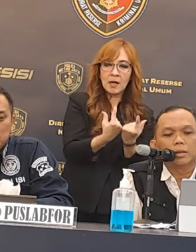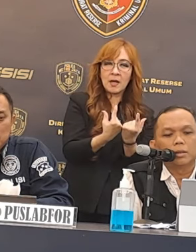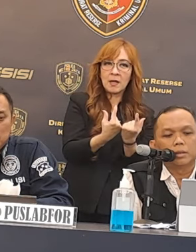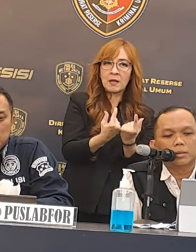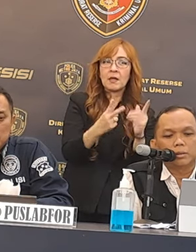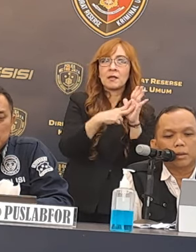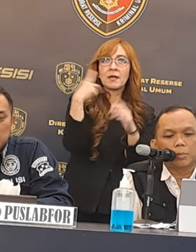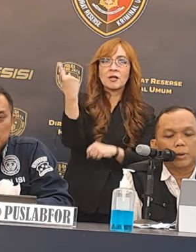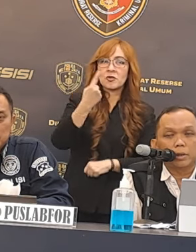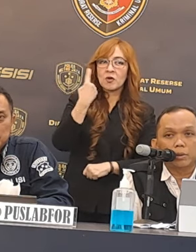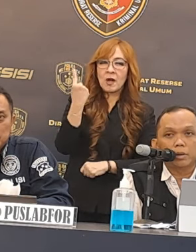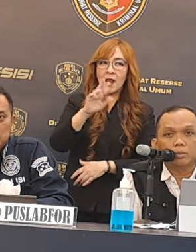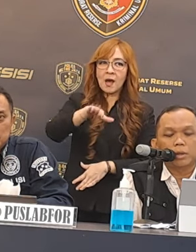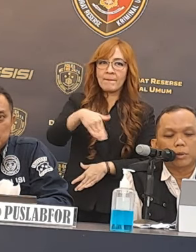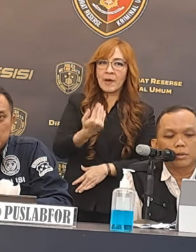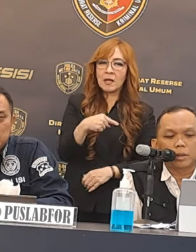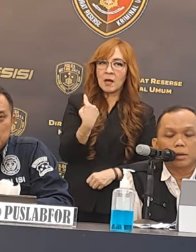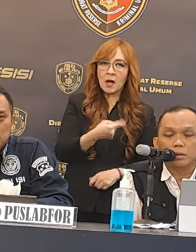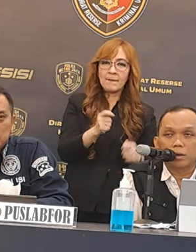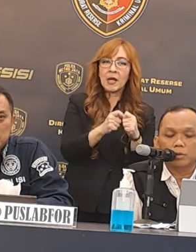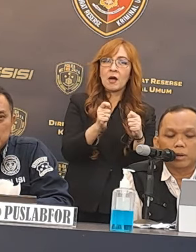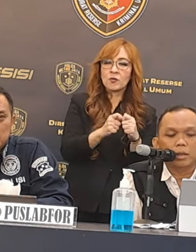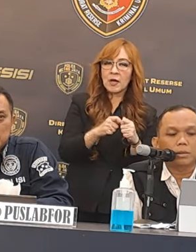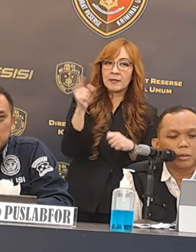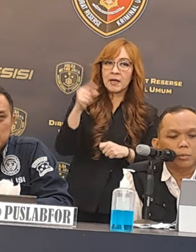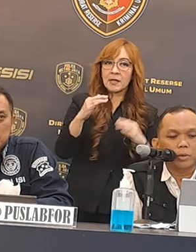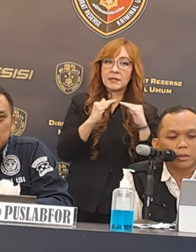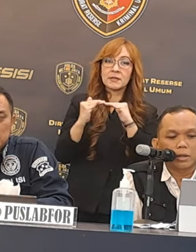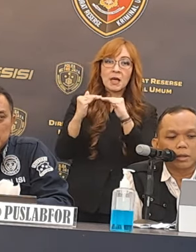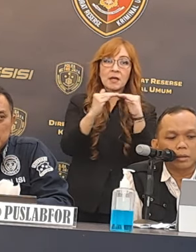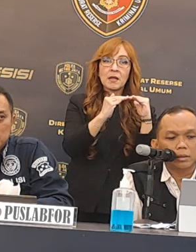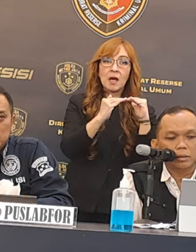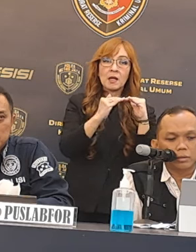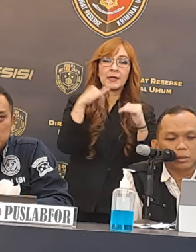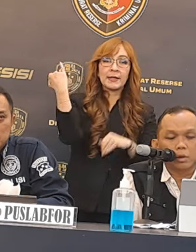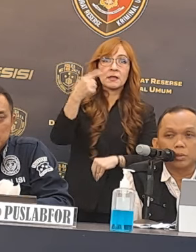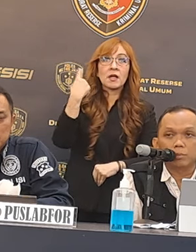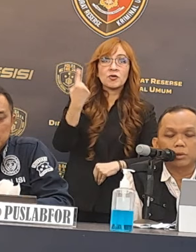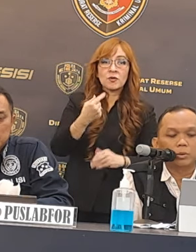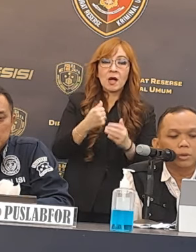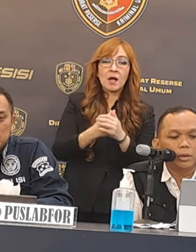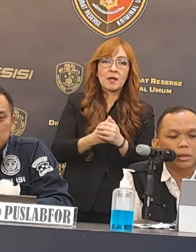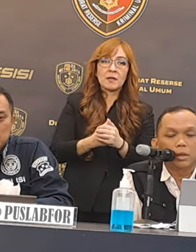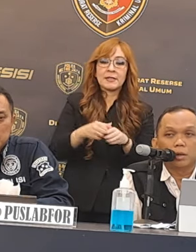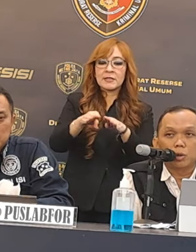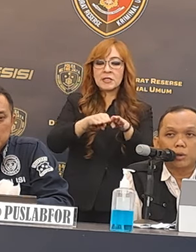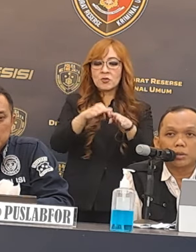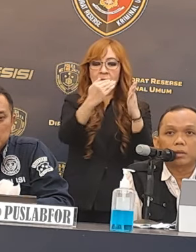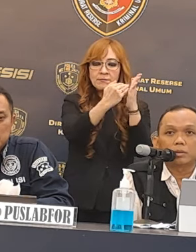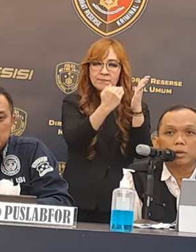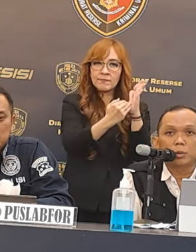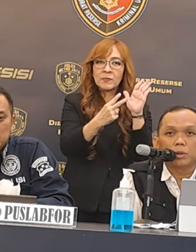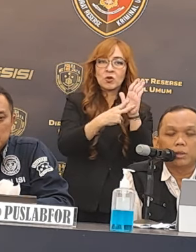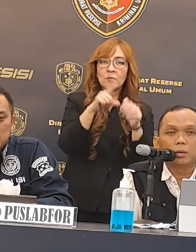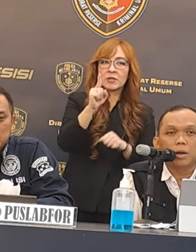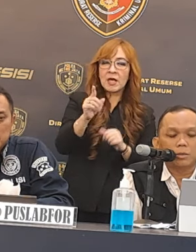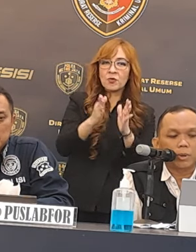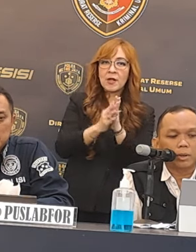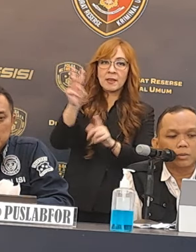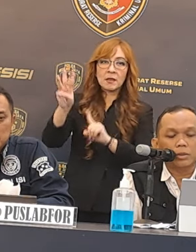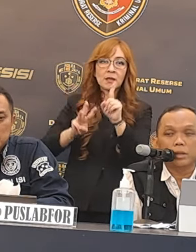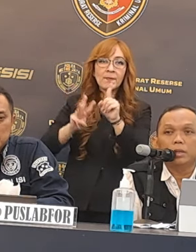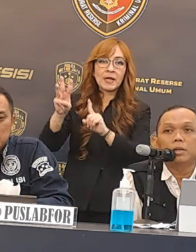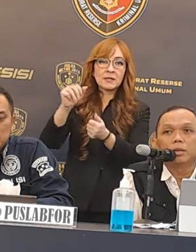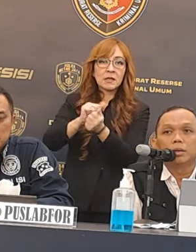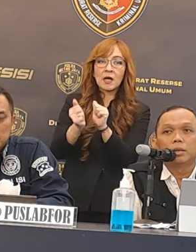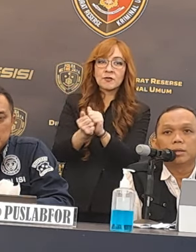Nasional, sehingga apa yang kami lakukan berstandar internasional. Kami punya standar, yaitu standar operasi prosedur nomor 1 dan nomor 13